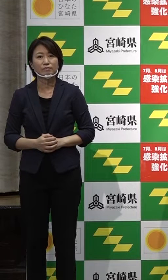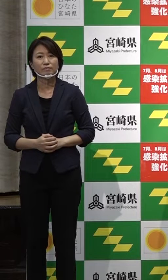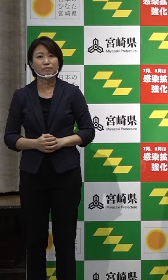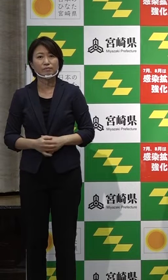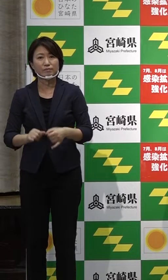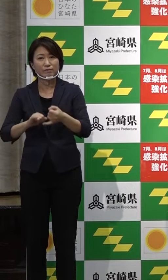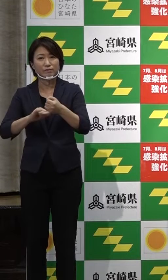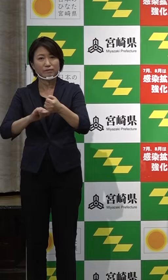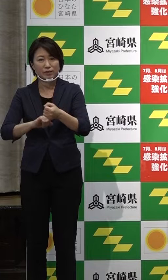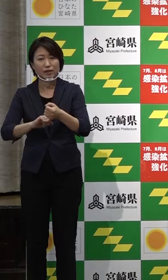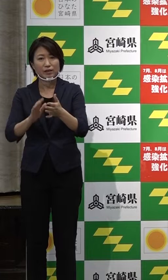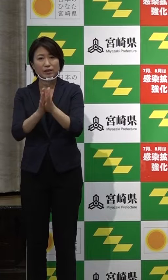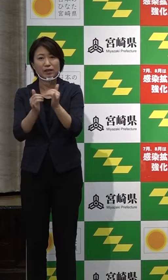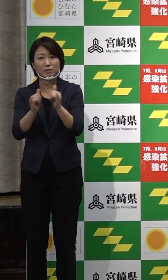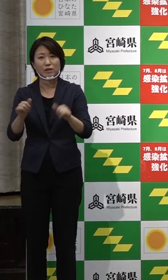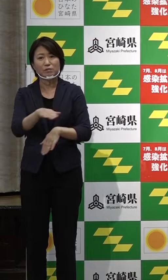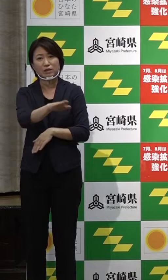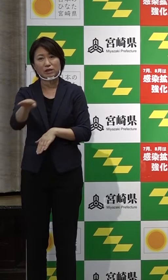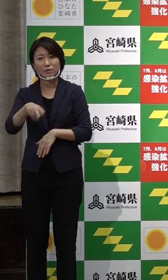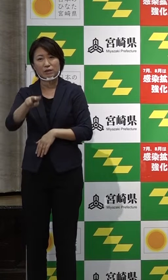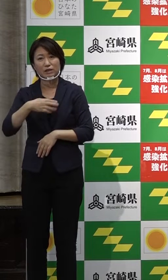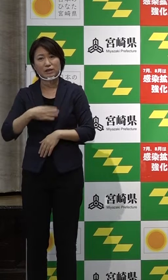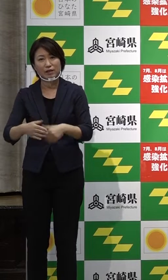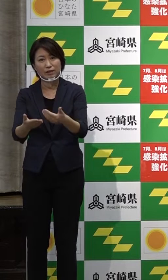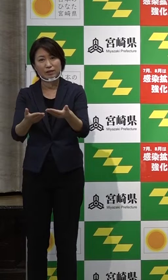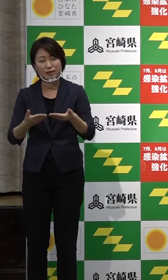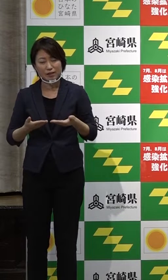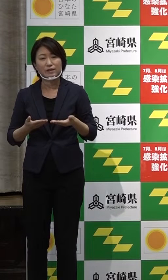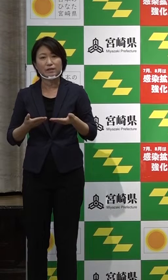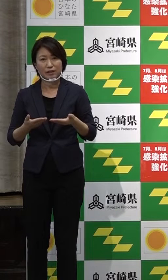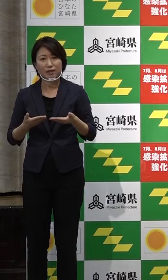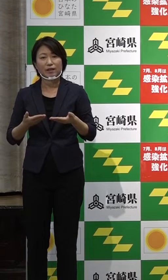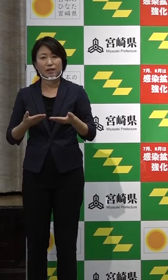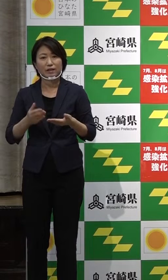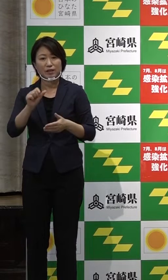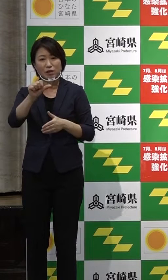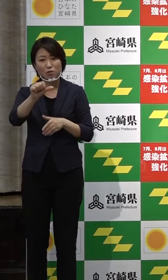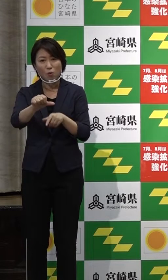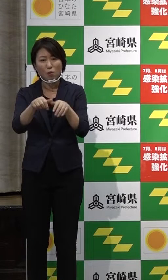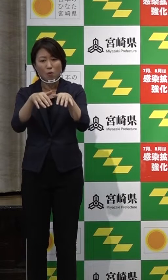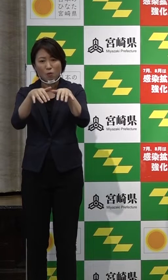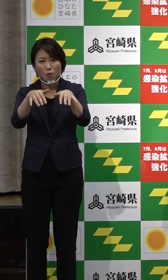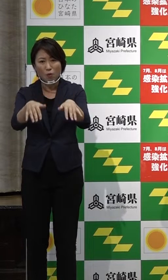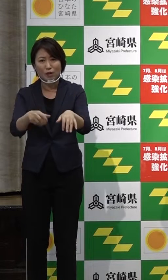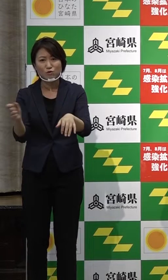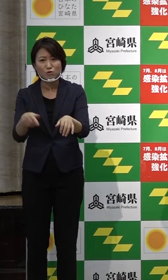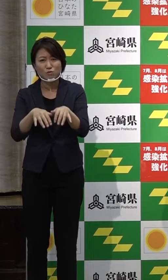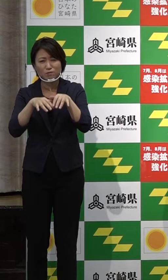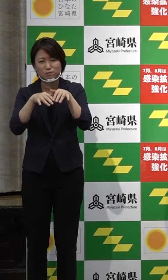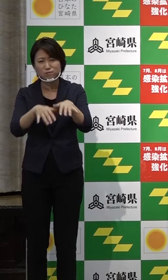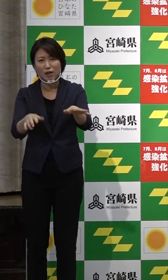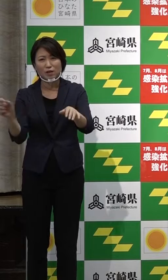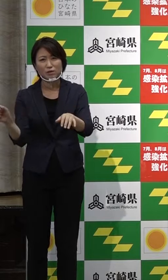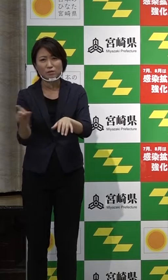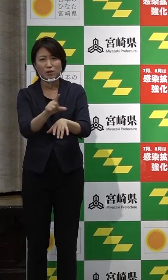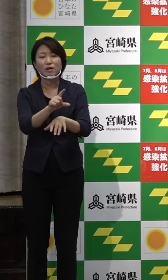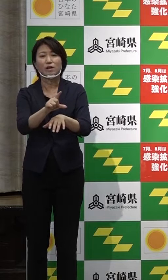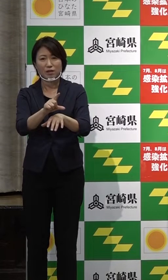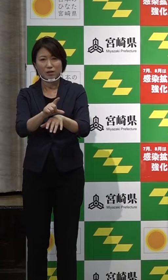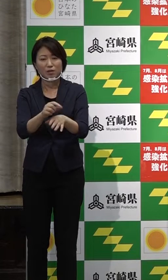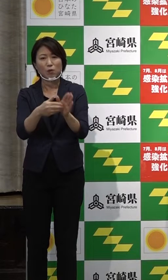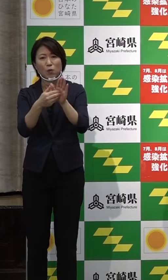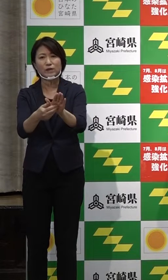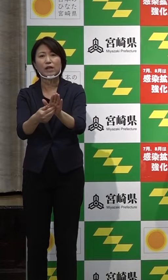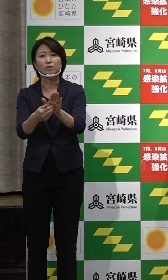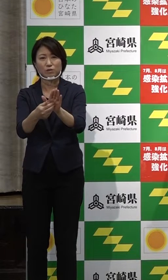はい、ぜひ県民の皆様にご理解をいただきながら、なんとかこの第5波の急拡大をぐっと抑えていく、そ